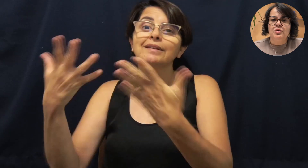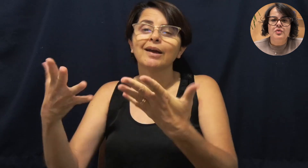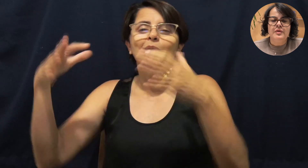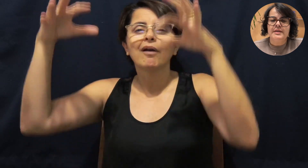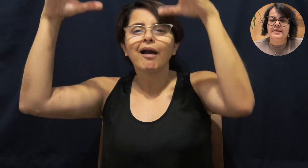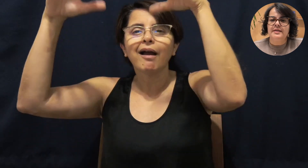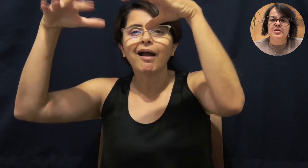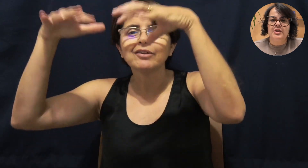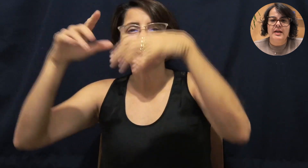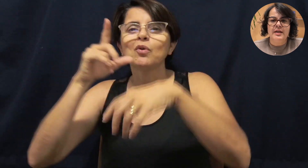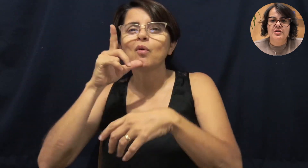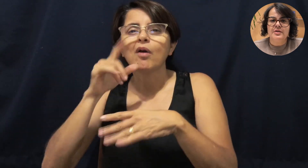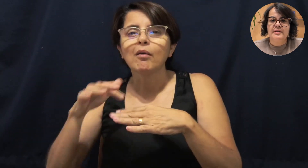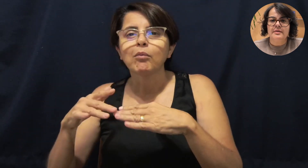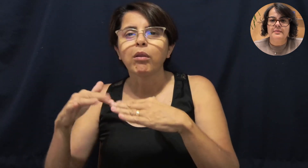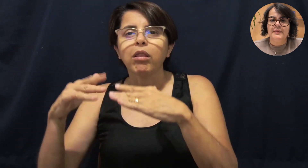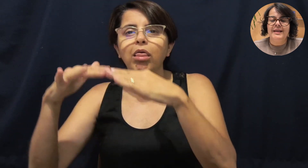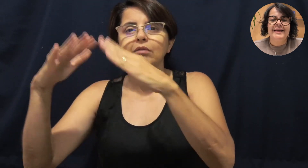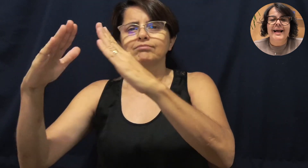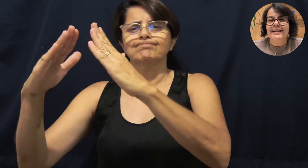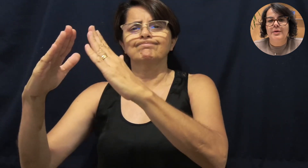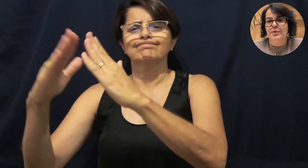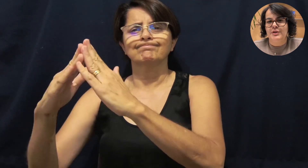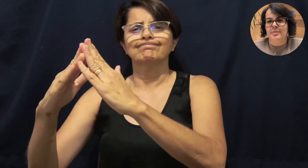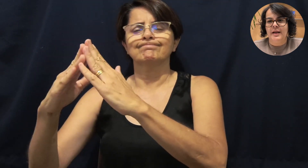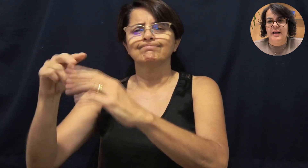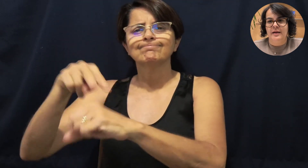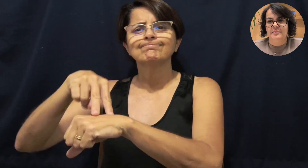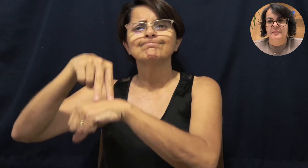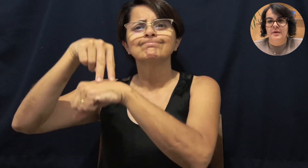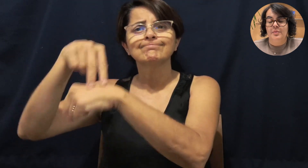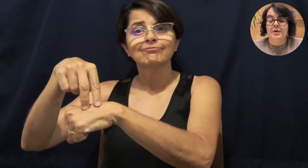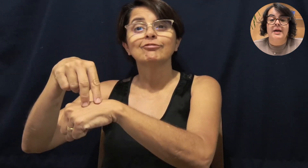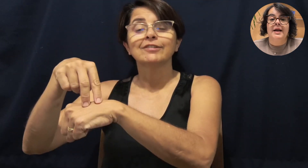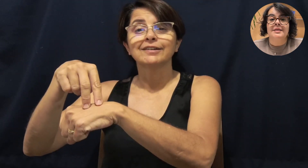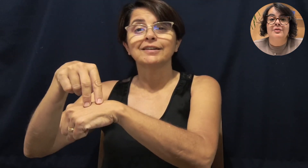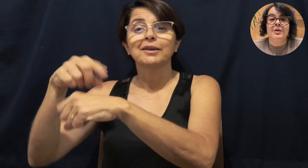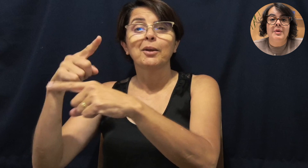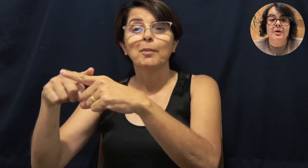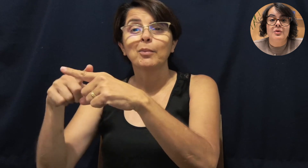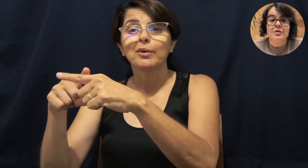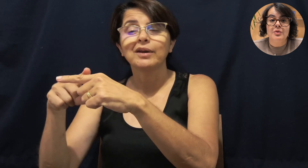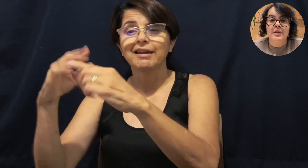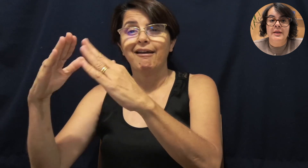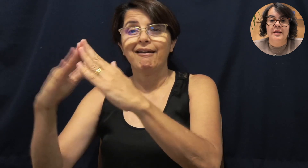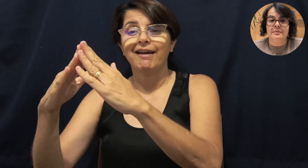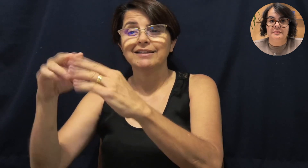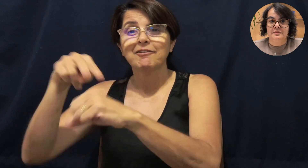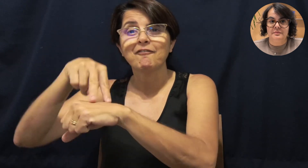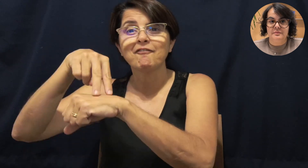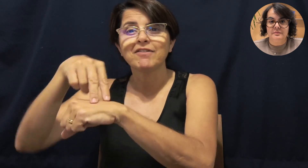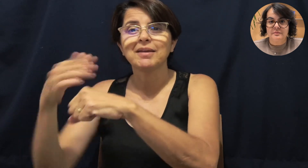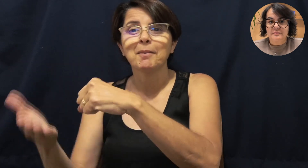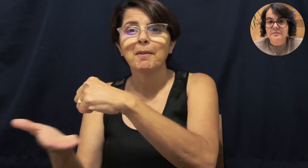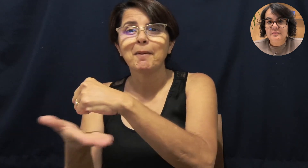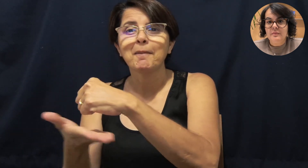as chuvas, as enchentes, e nada pode abalar, porque a casa foi bem construída.